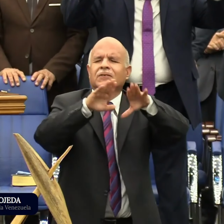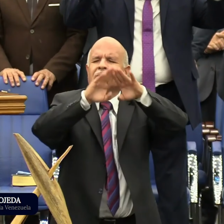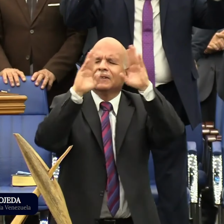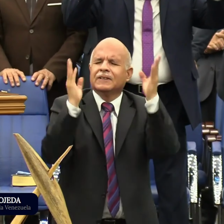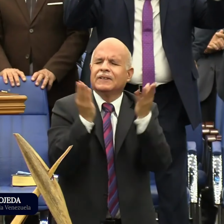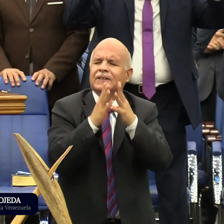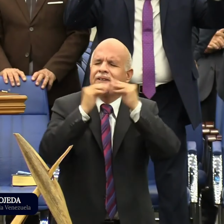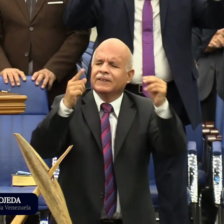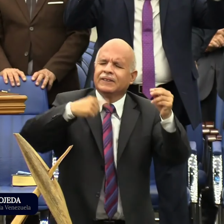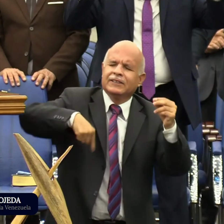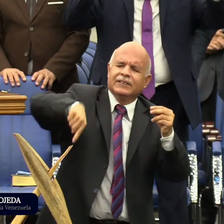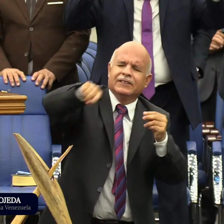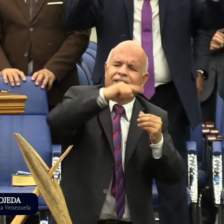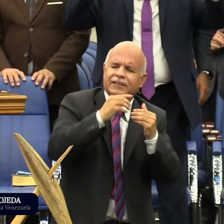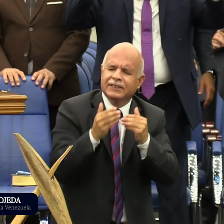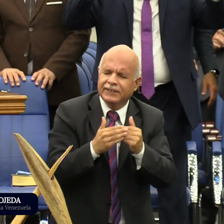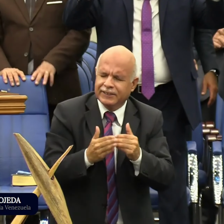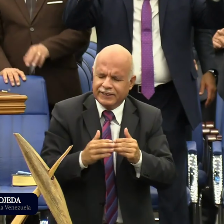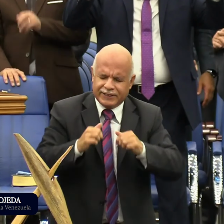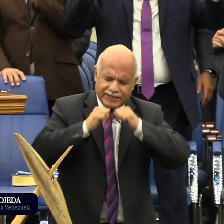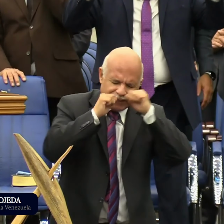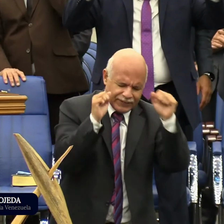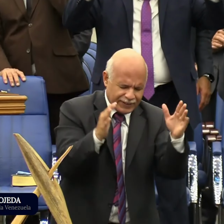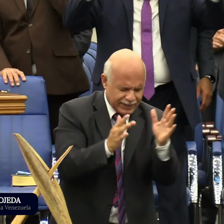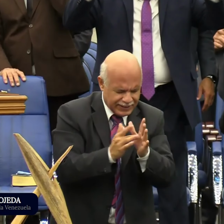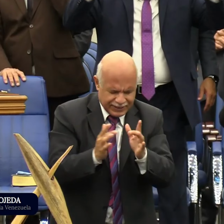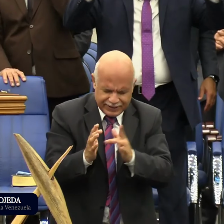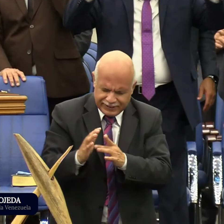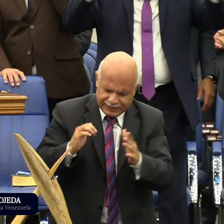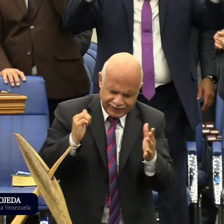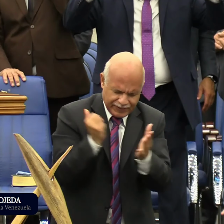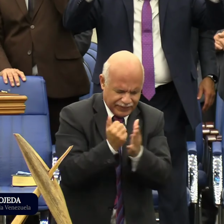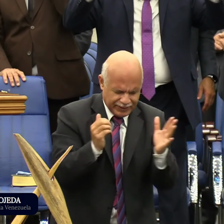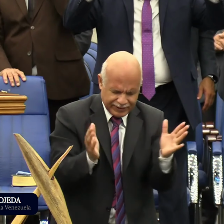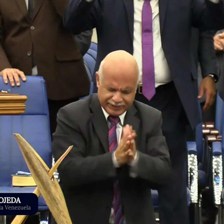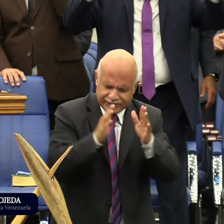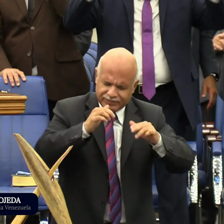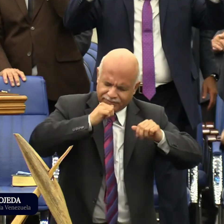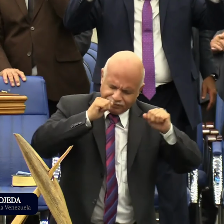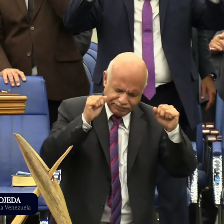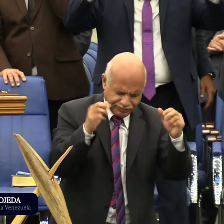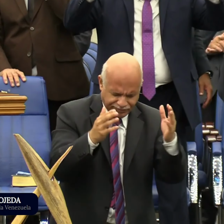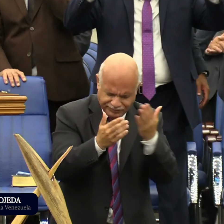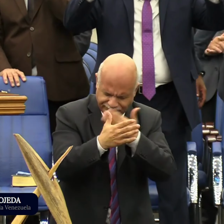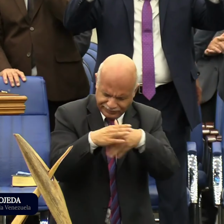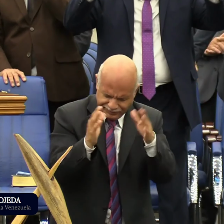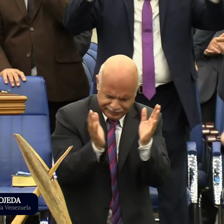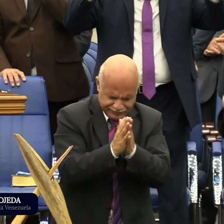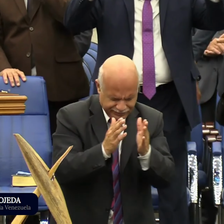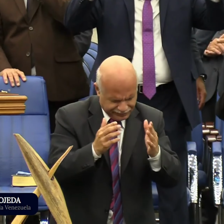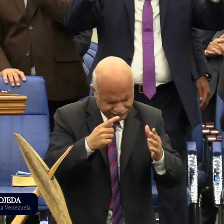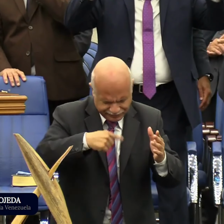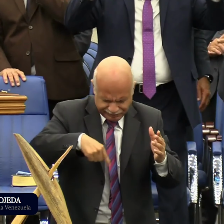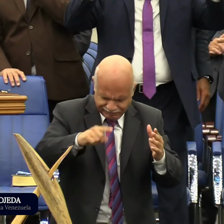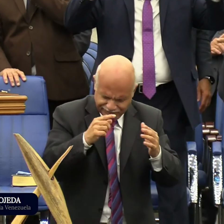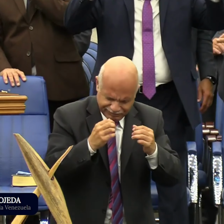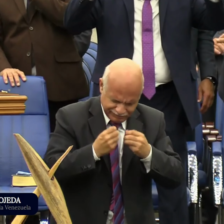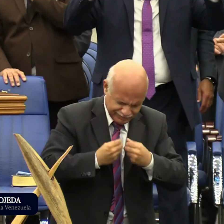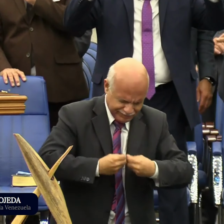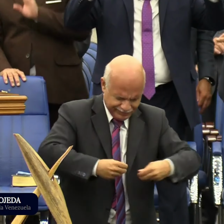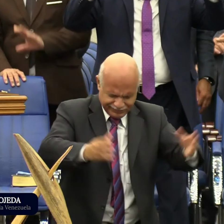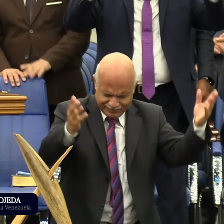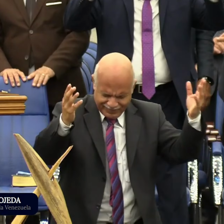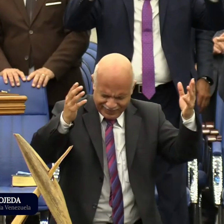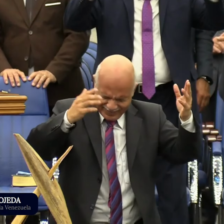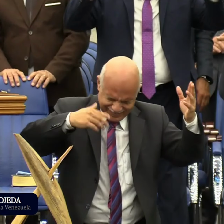sejam espalhados, ó Pai, em nome de Jesus clamamos a Ti, Senhor, amém, Senhor, amém,